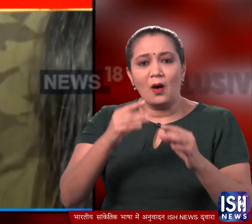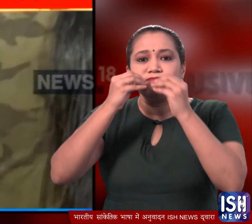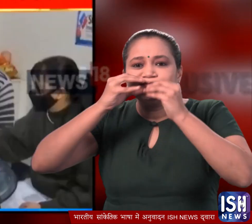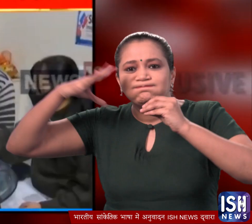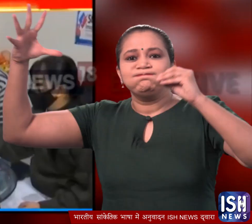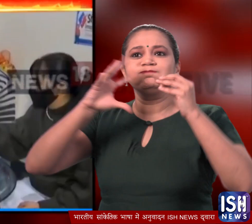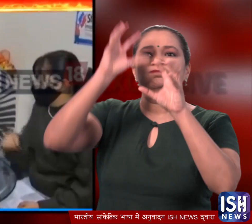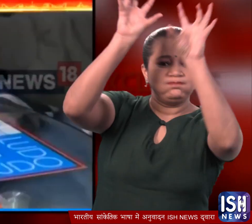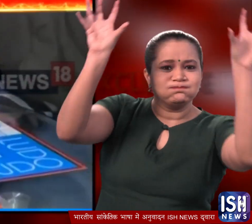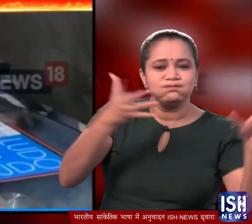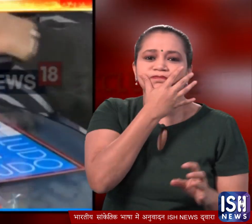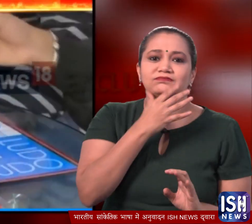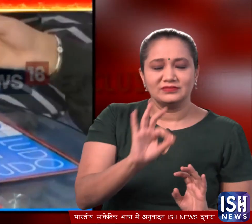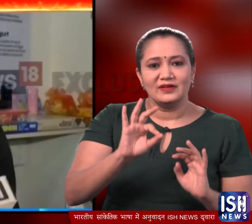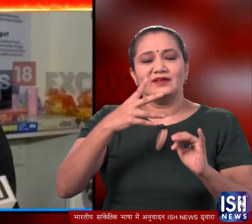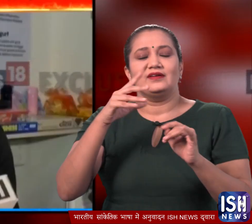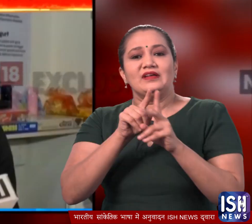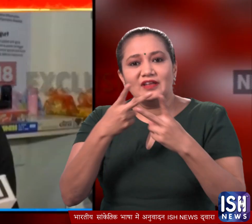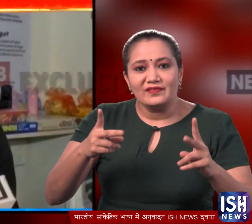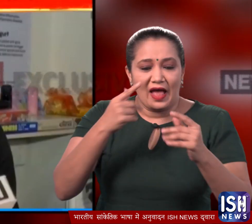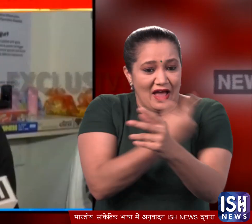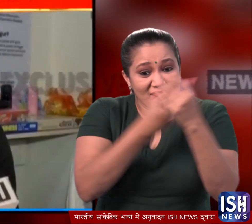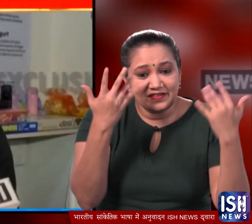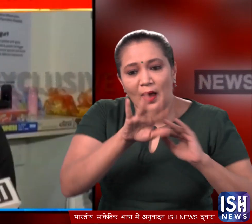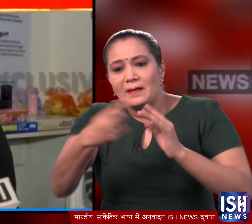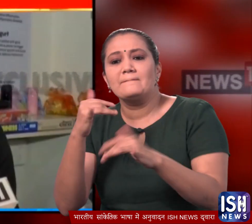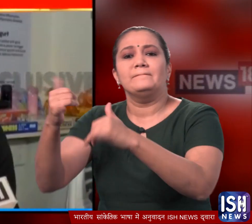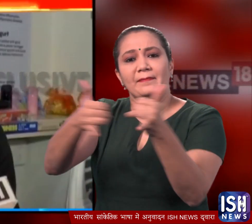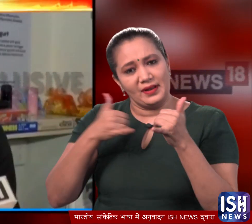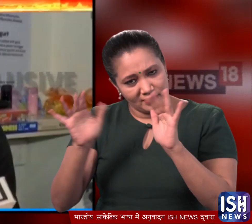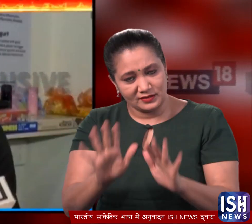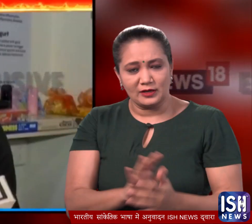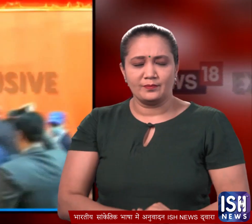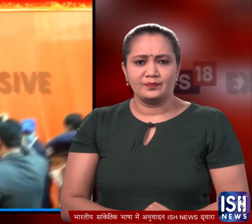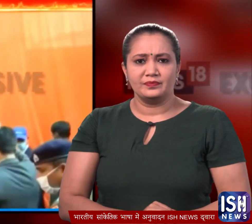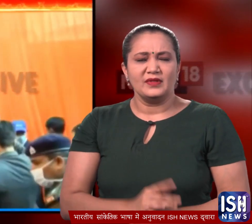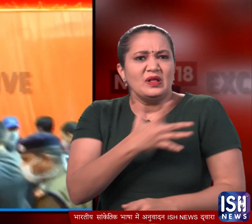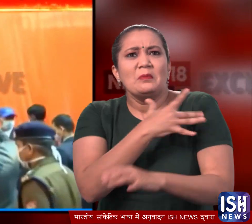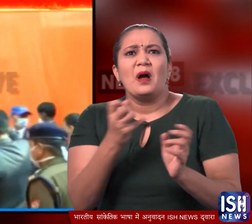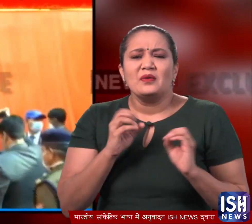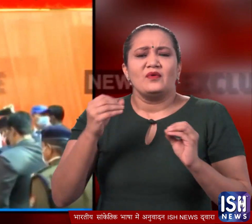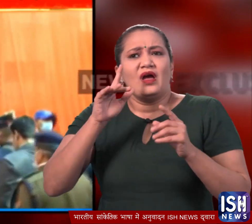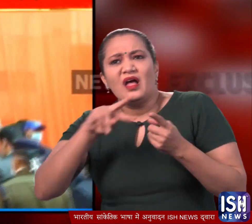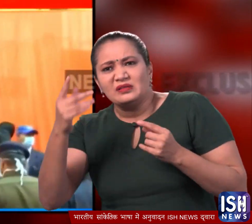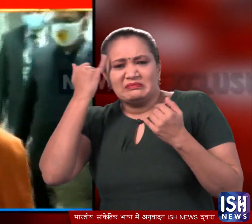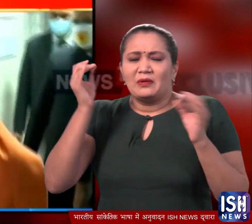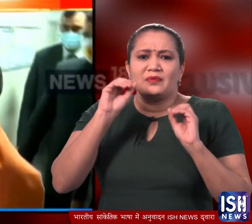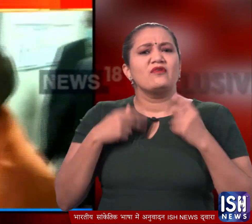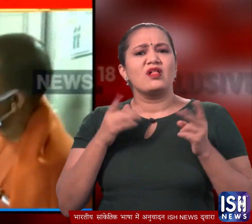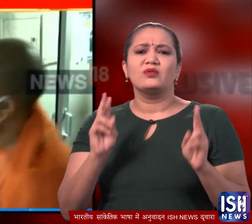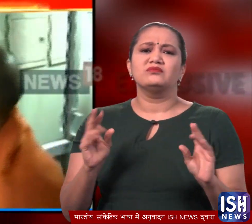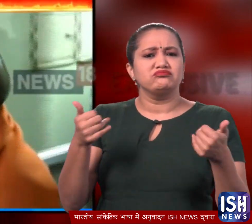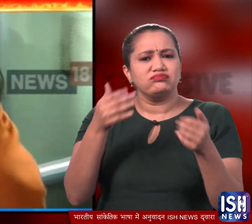बाद बच्चों के लिए खेलने का भी इंतजाम किया गया। अब तक कोई पेन नहीं है, कोई साइड इफेक्ट नहीं है, इट्स नॉर्मल। वहीं लखनऊ में खुद मुख्यमंत्री